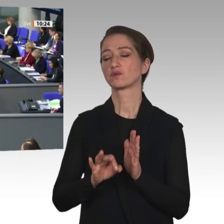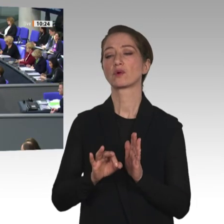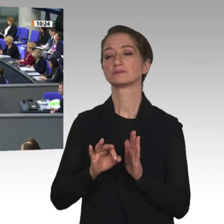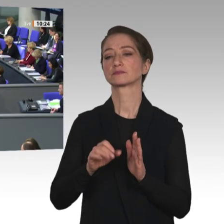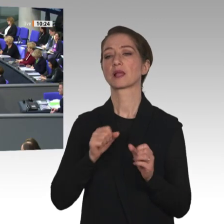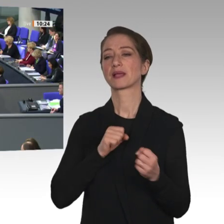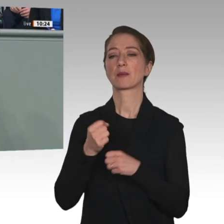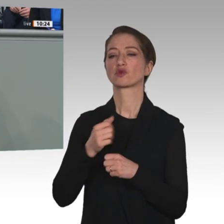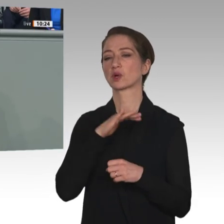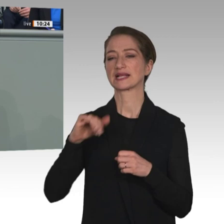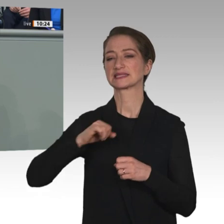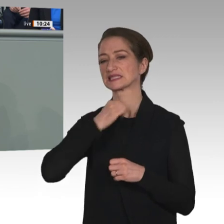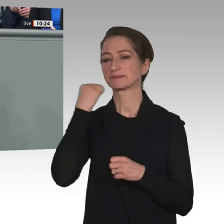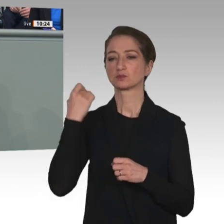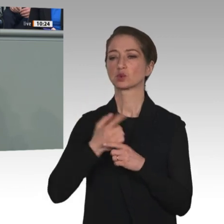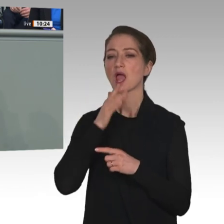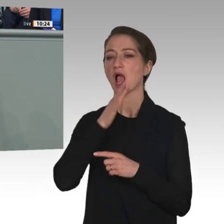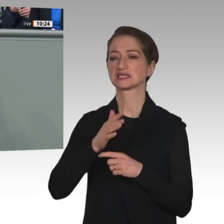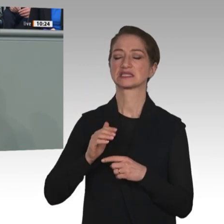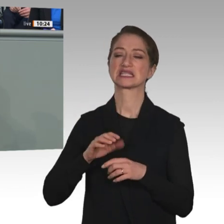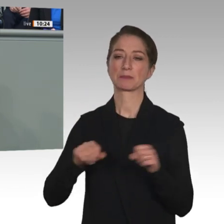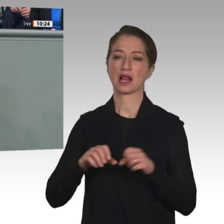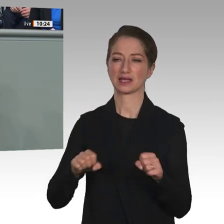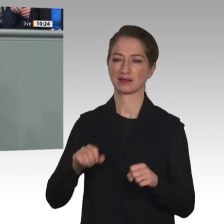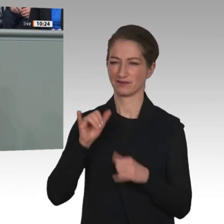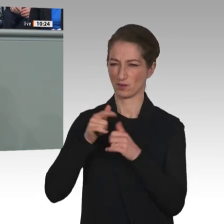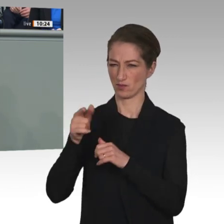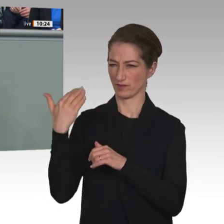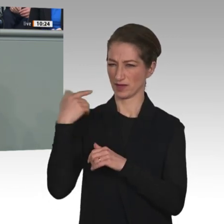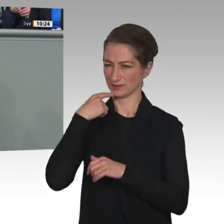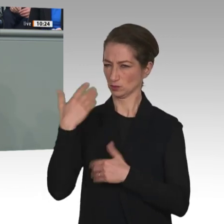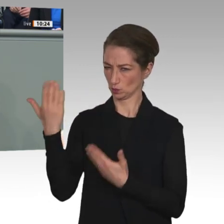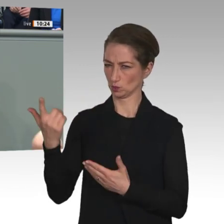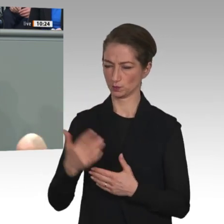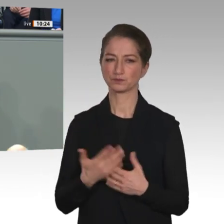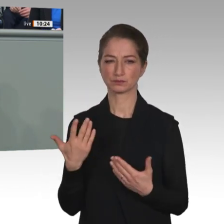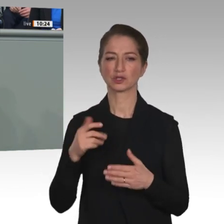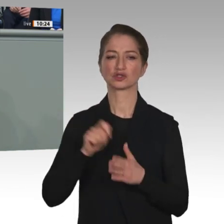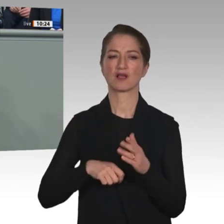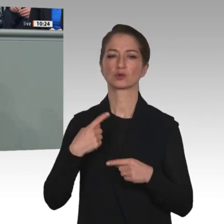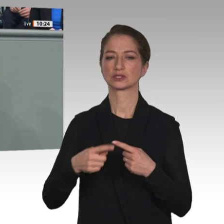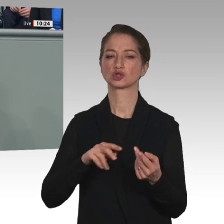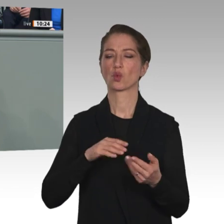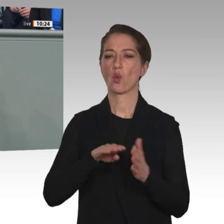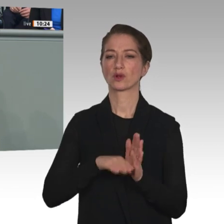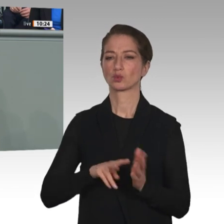Hasskriminalität mit Änderungen in unserem Strafgesetzbuch, mit Änderungen in der Strafprozessordnung,